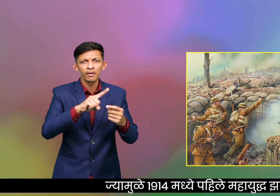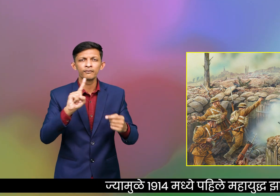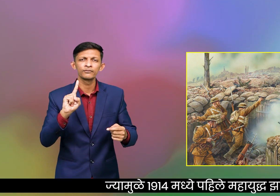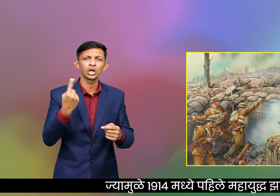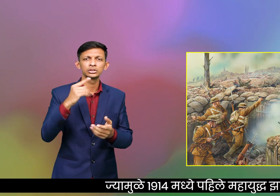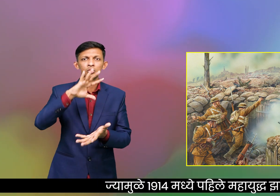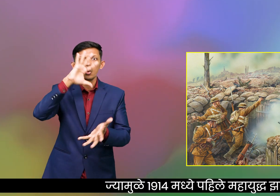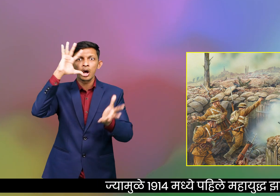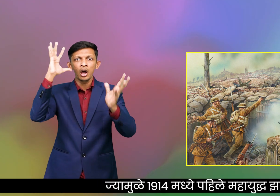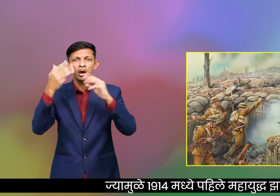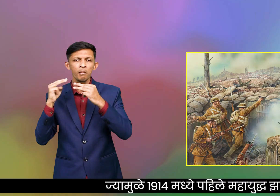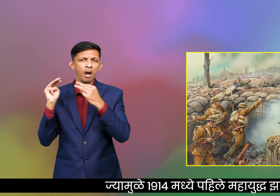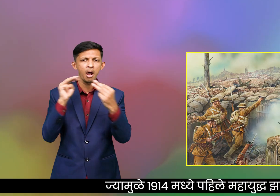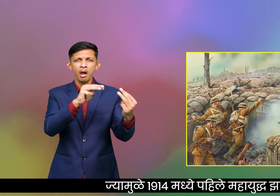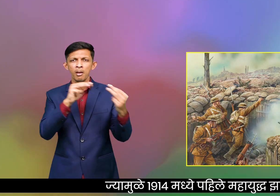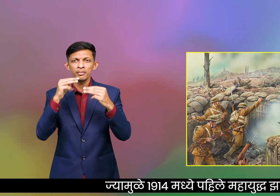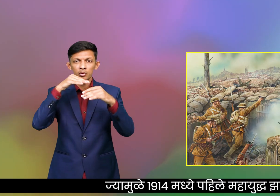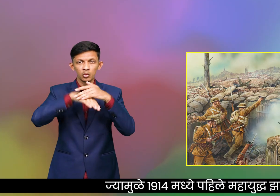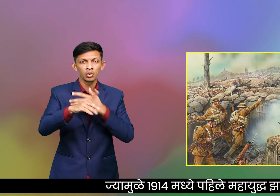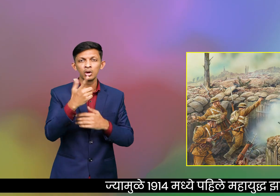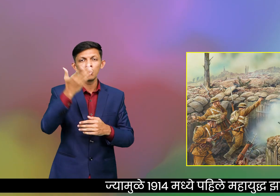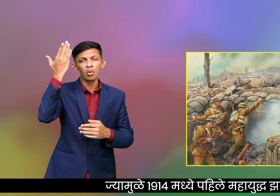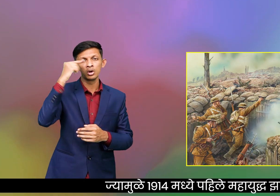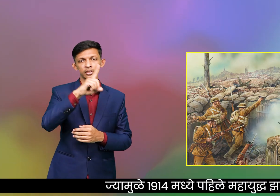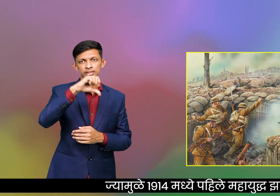ज्यामुळे 1914 मध्ये पहिले महायुद्ध झाले.